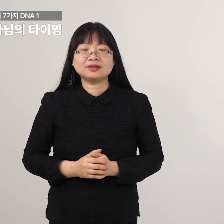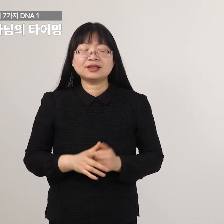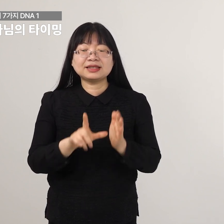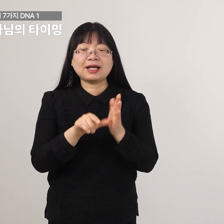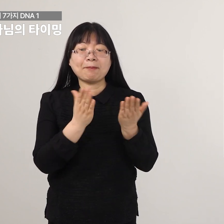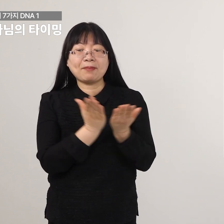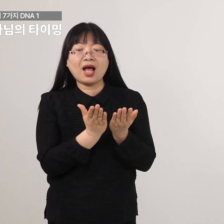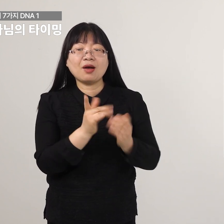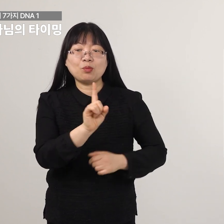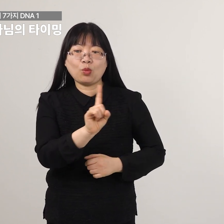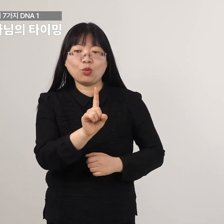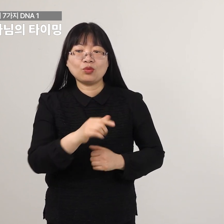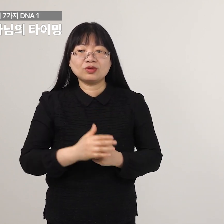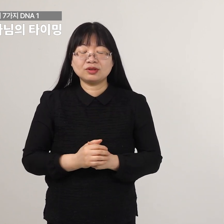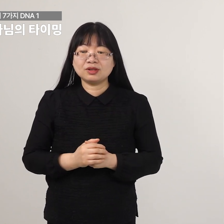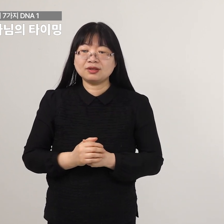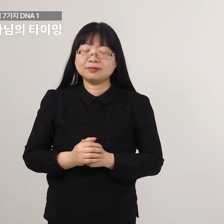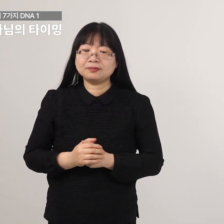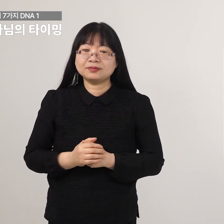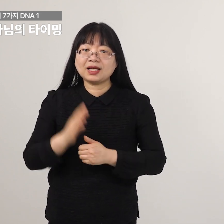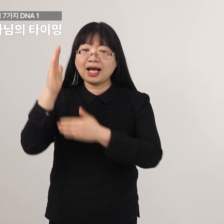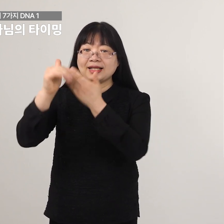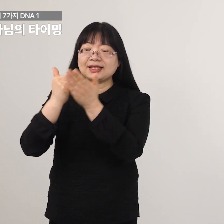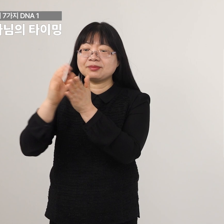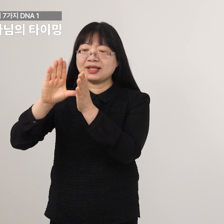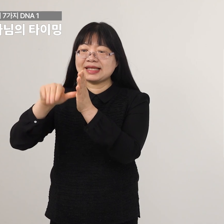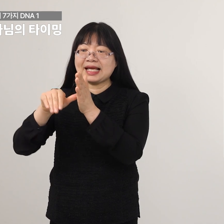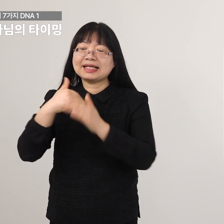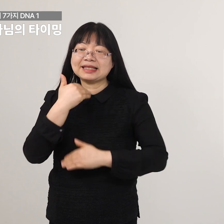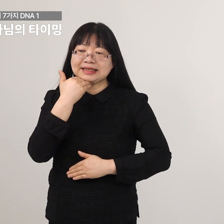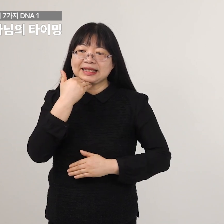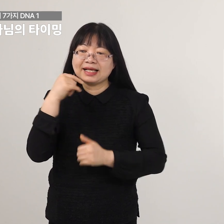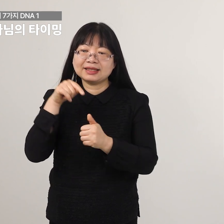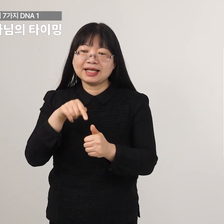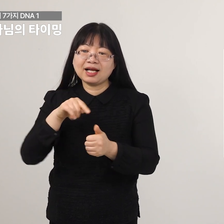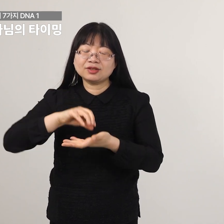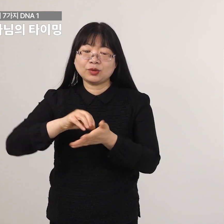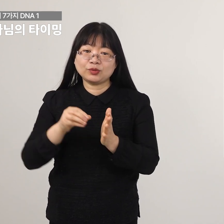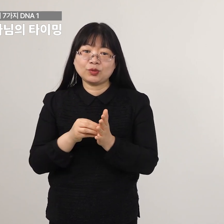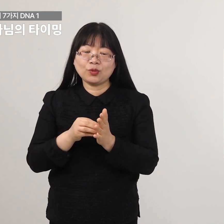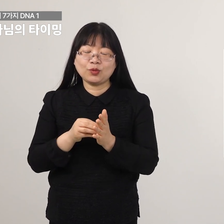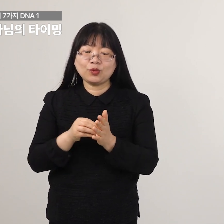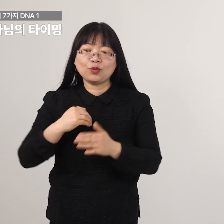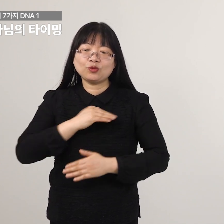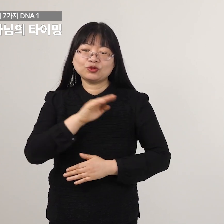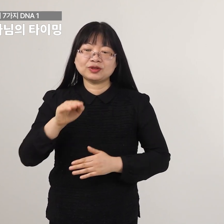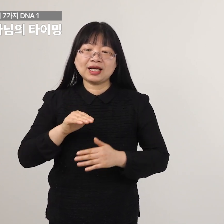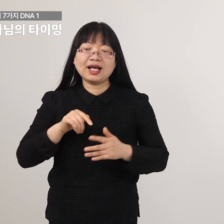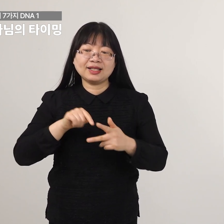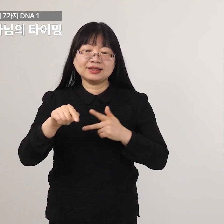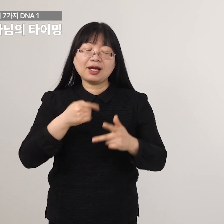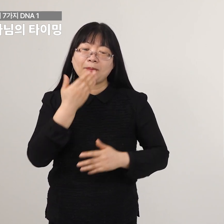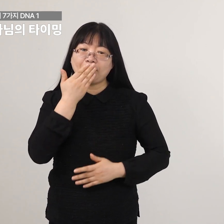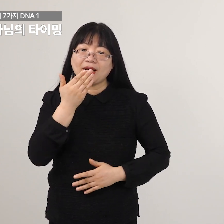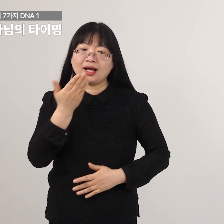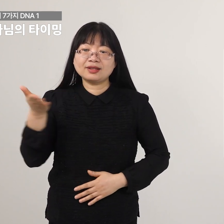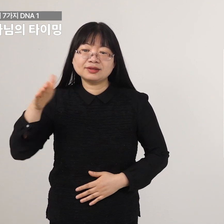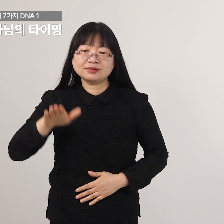이 제목을 보면 하나님의 때를 기다리라 뭐 이 정도로 우리가 이해를